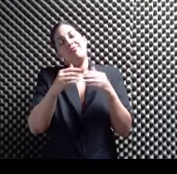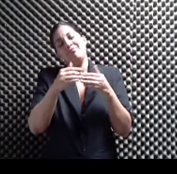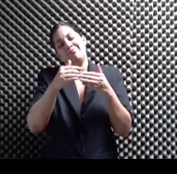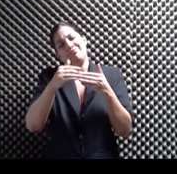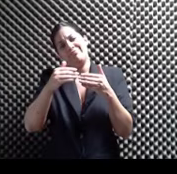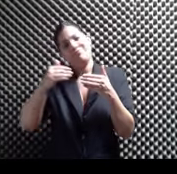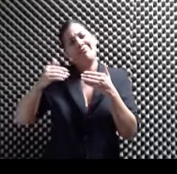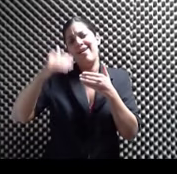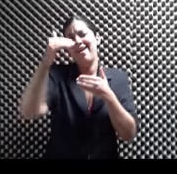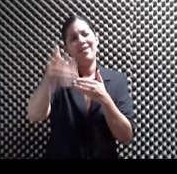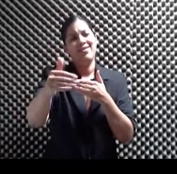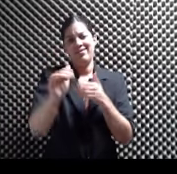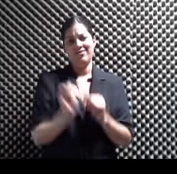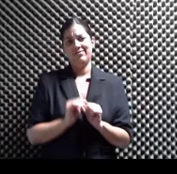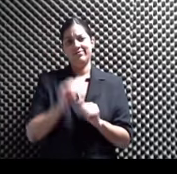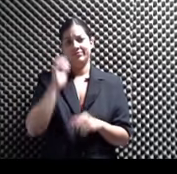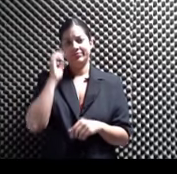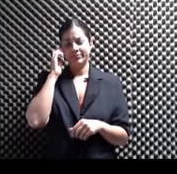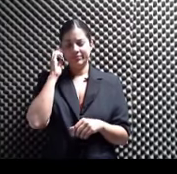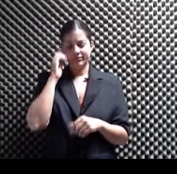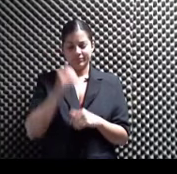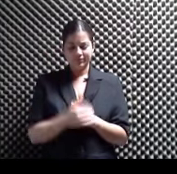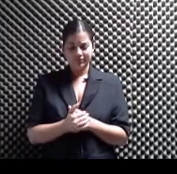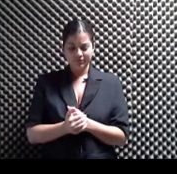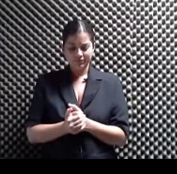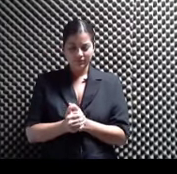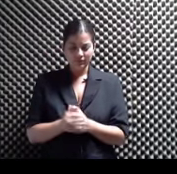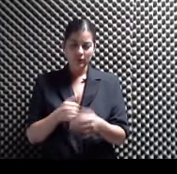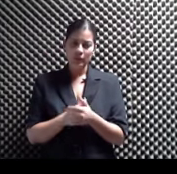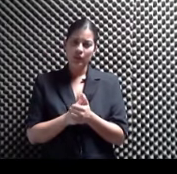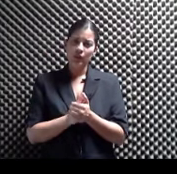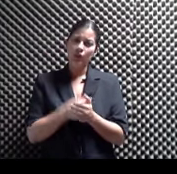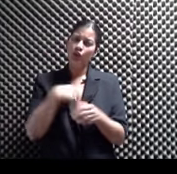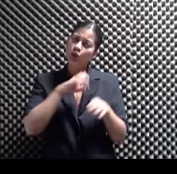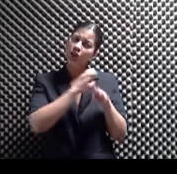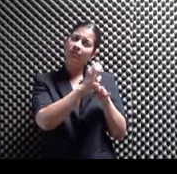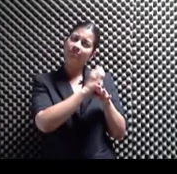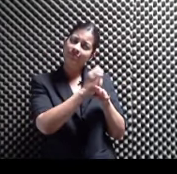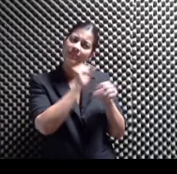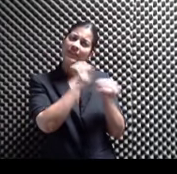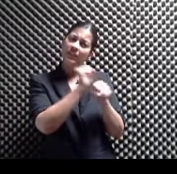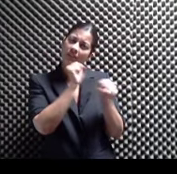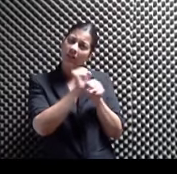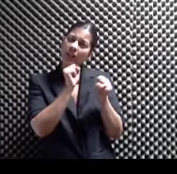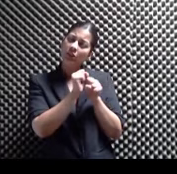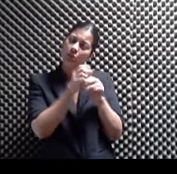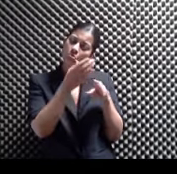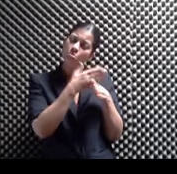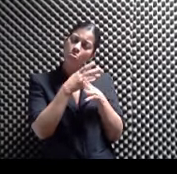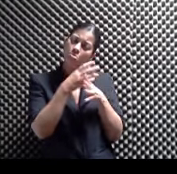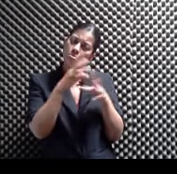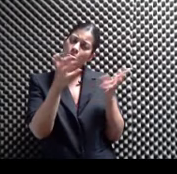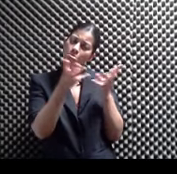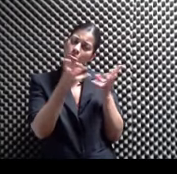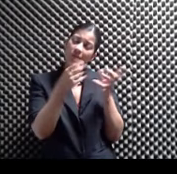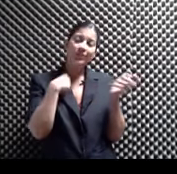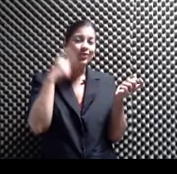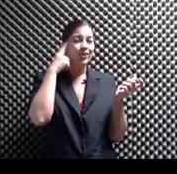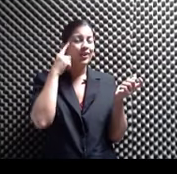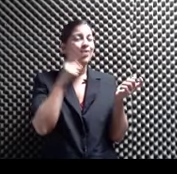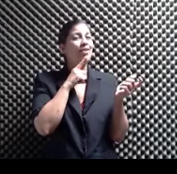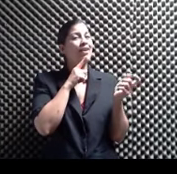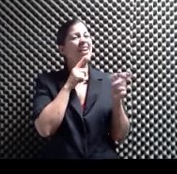va más allá. Hablando precisamente en un ensayo que estábamos haciendo trabajo de mesa, yo creo que colinda con